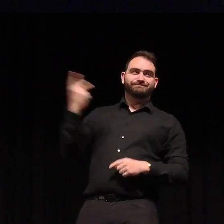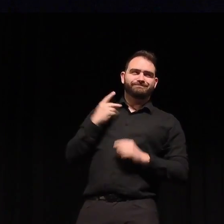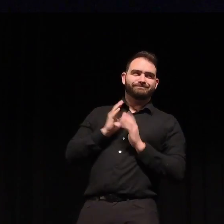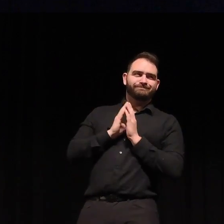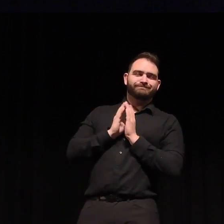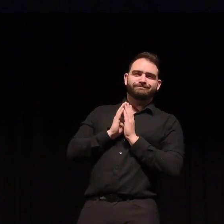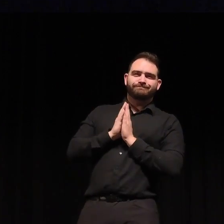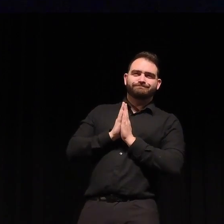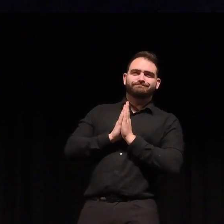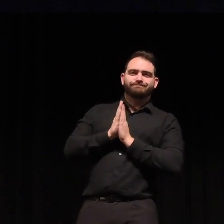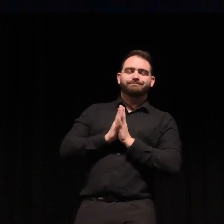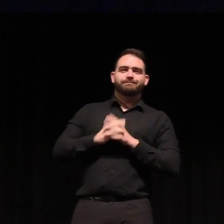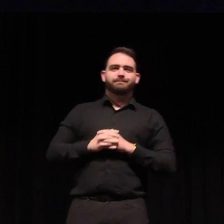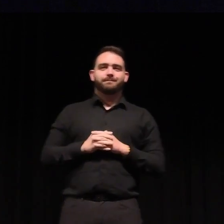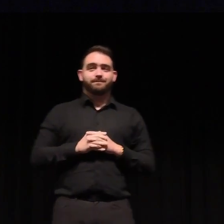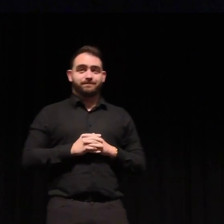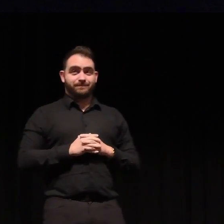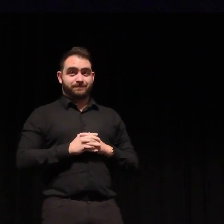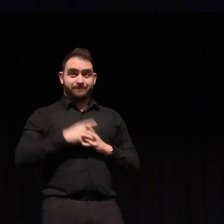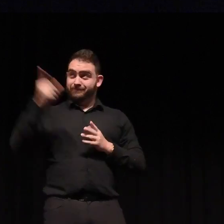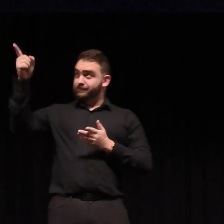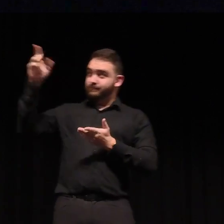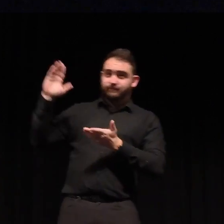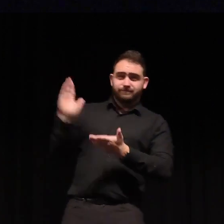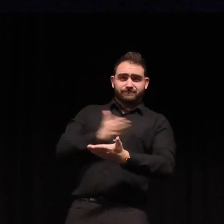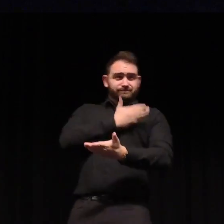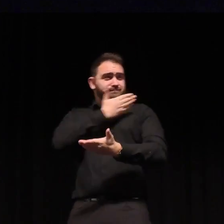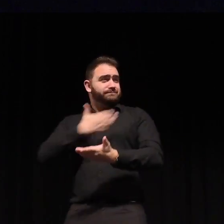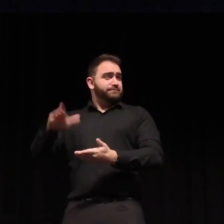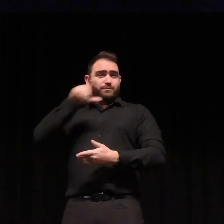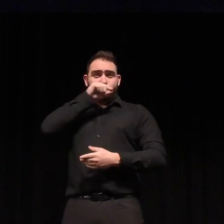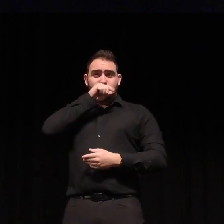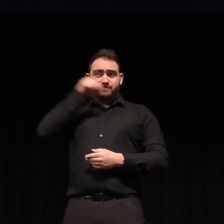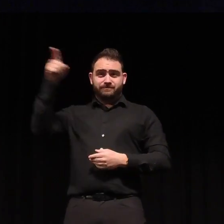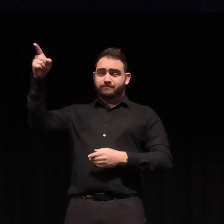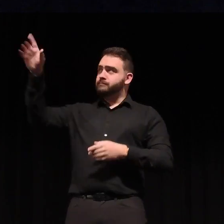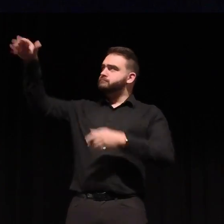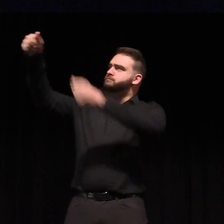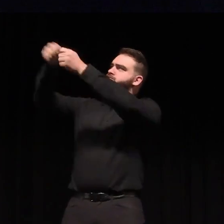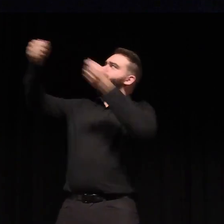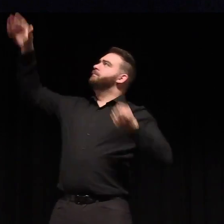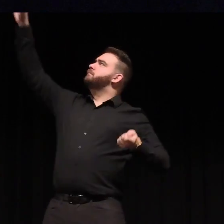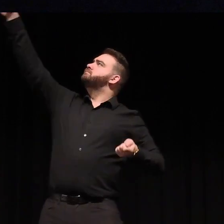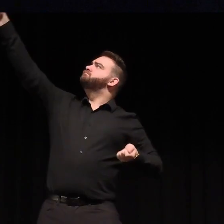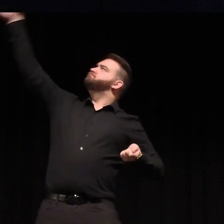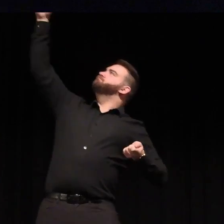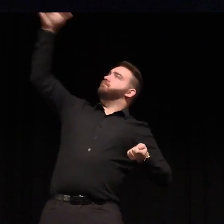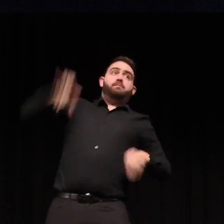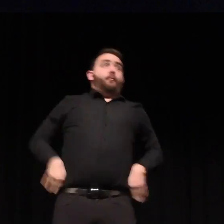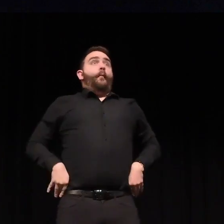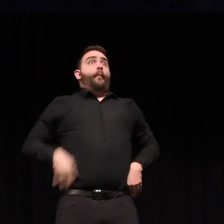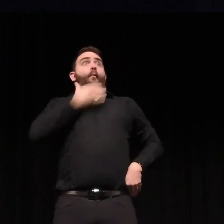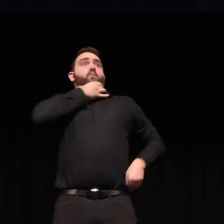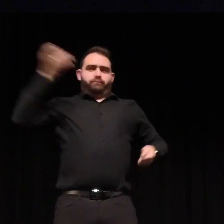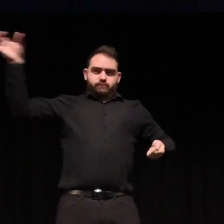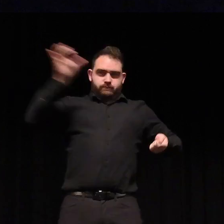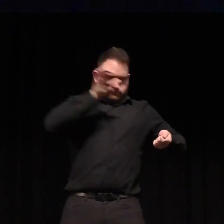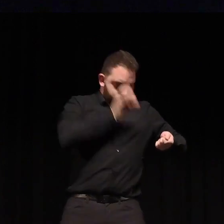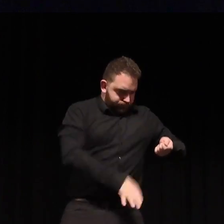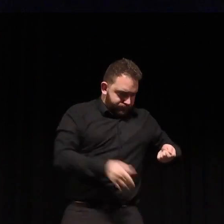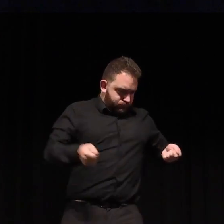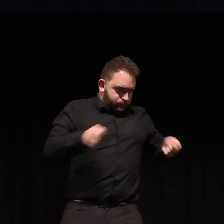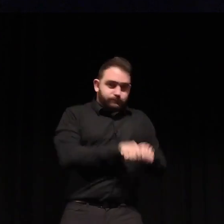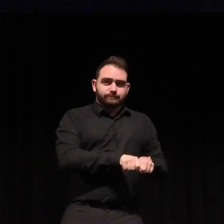Alors, il a pris les chansons de l'oiseau, il les a mis dans son sac à merveille et il a continué à courir dans la forêt.